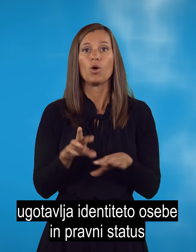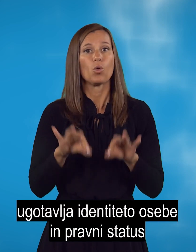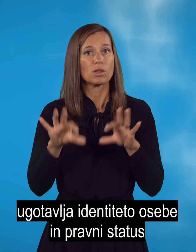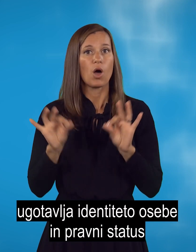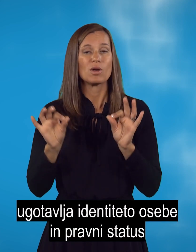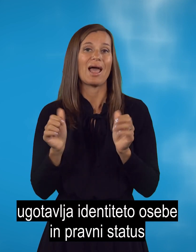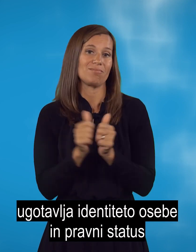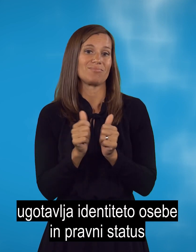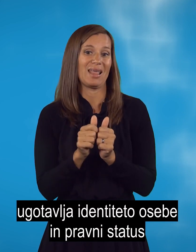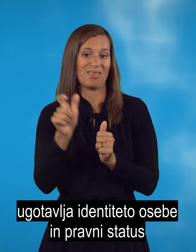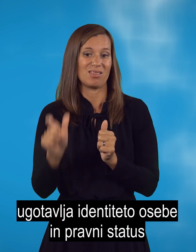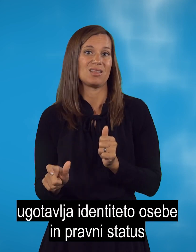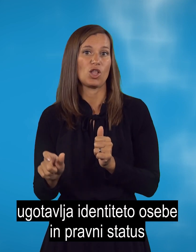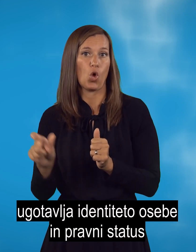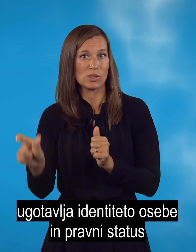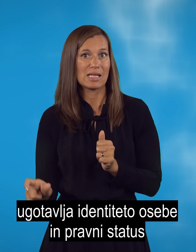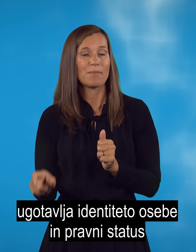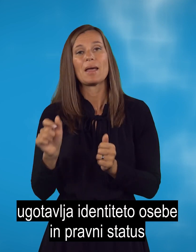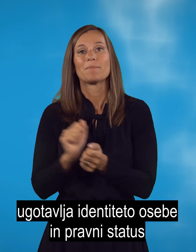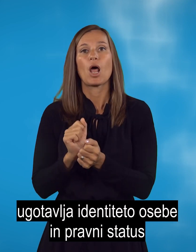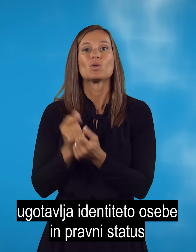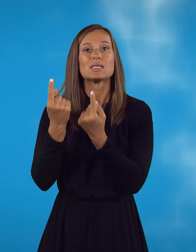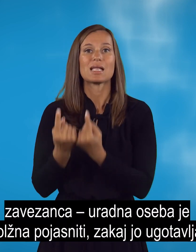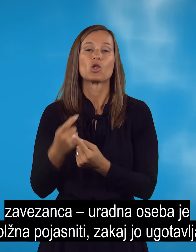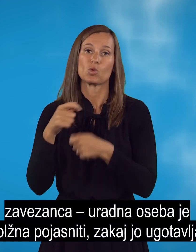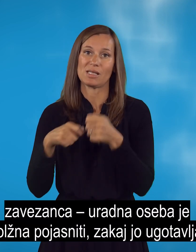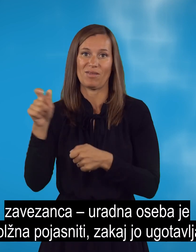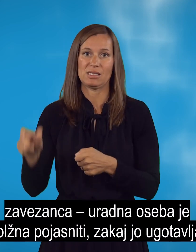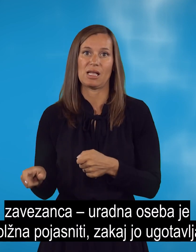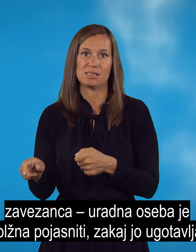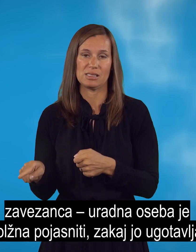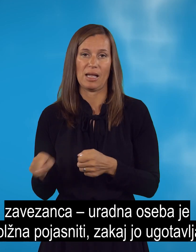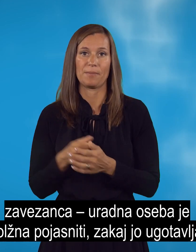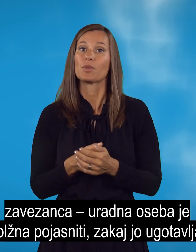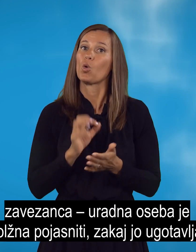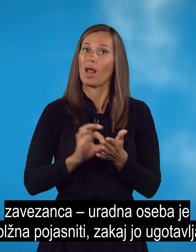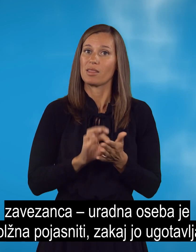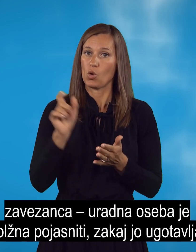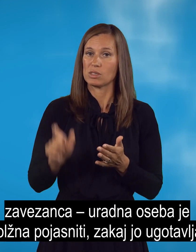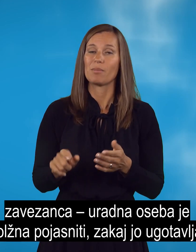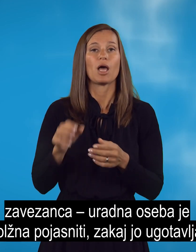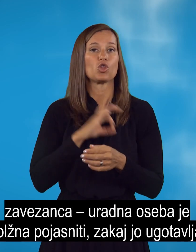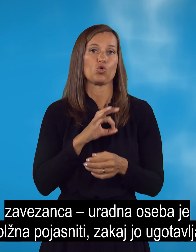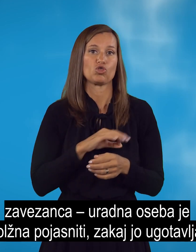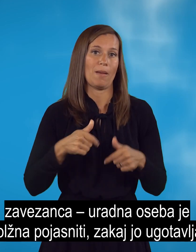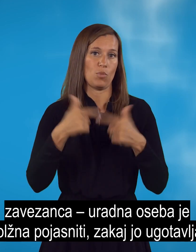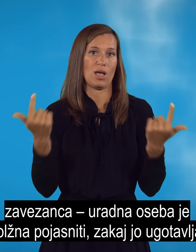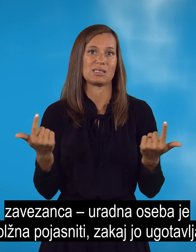ugotavlja identiteto osebe in pravni status zavezanca. Uradna oseba je dolžna pojasniti, zakaj